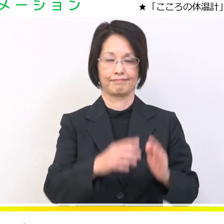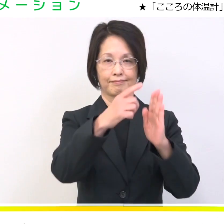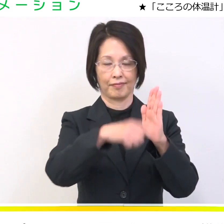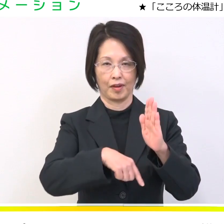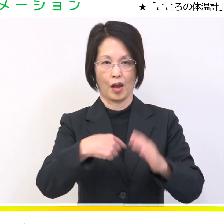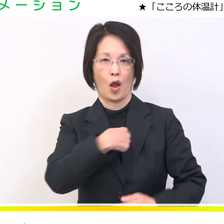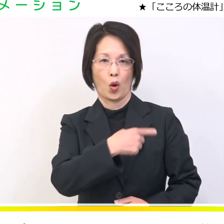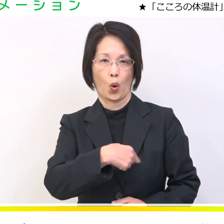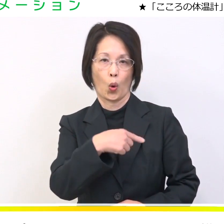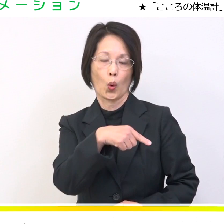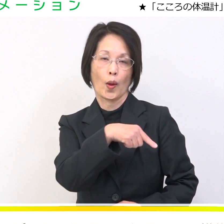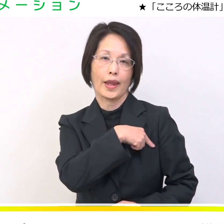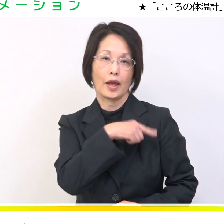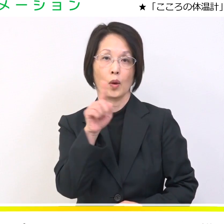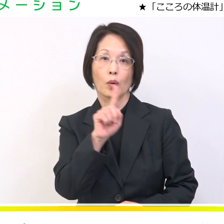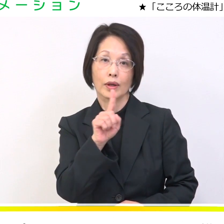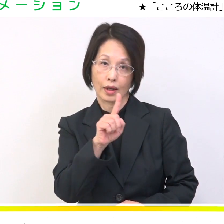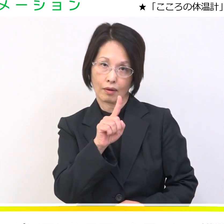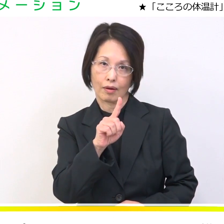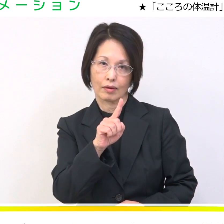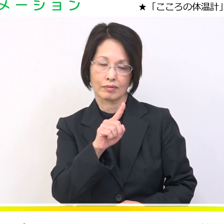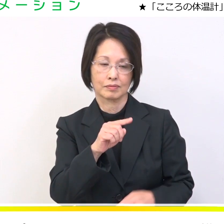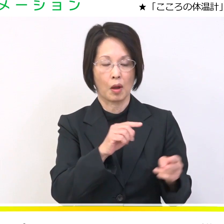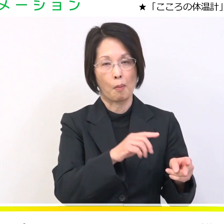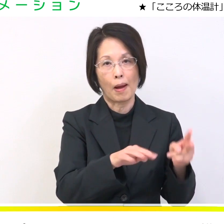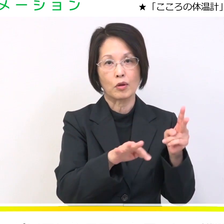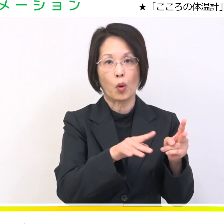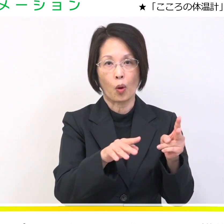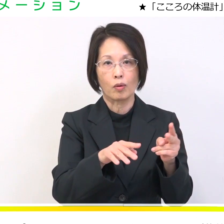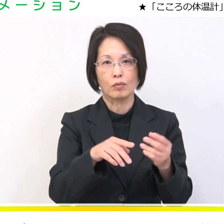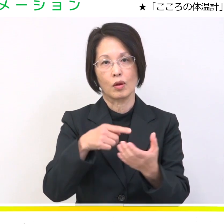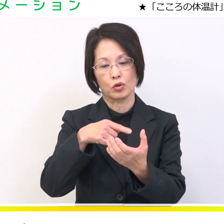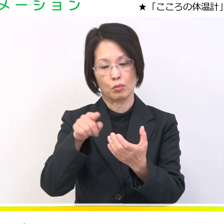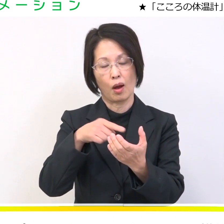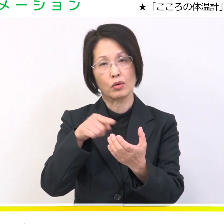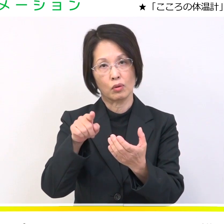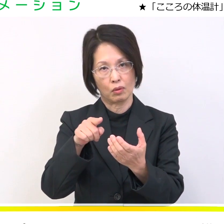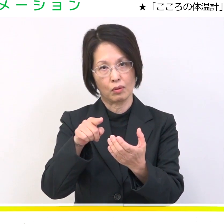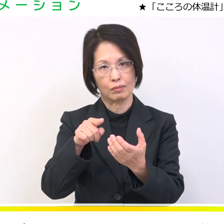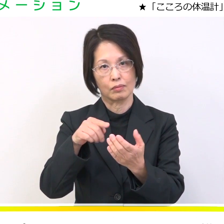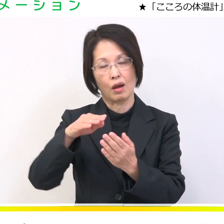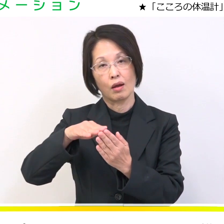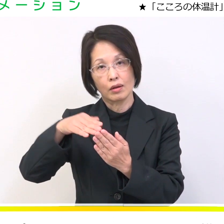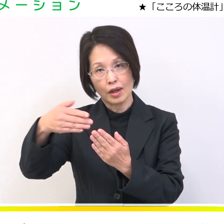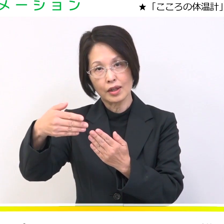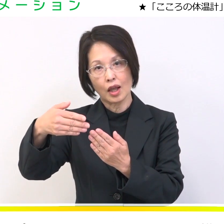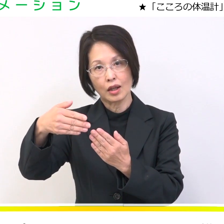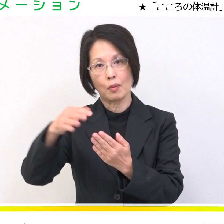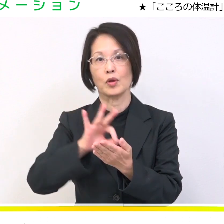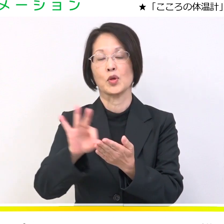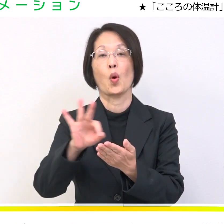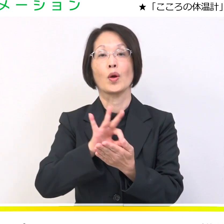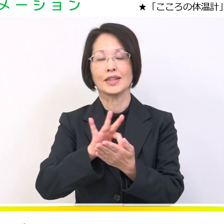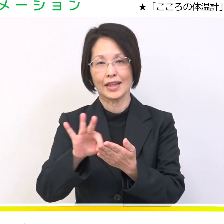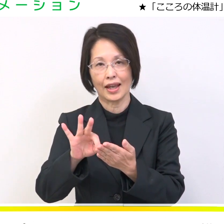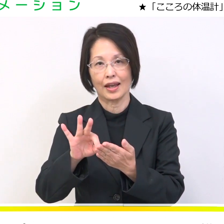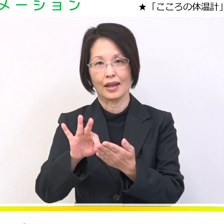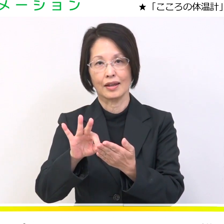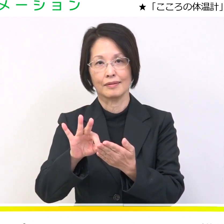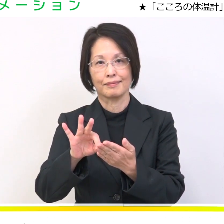こころの体温計がパソコンやスマートフォン携帯電話を使用し